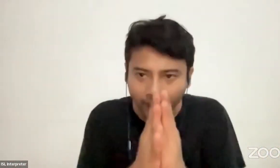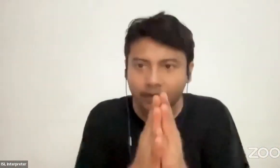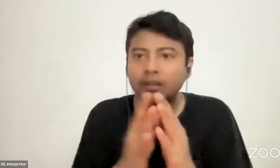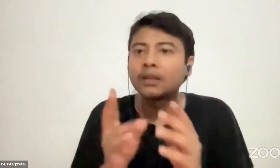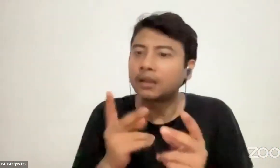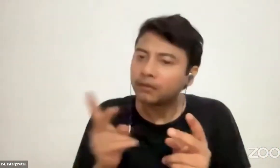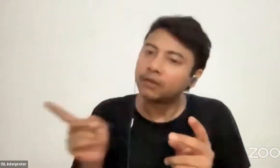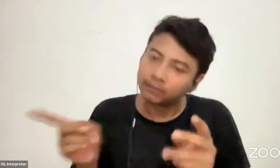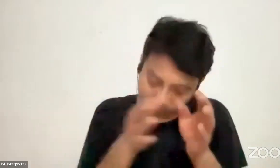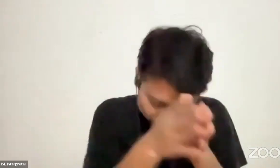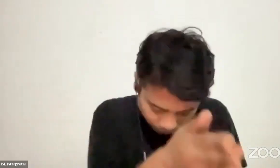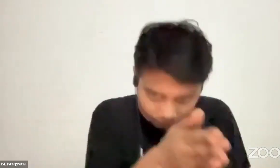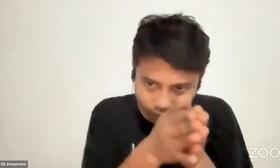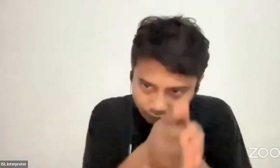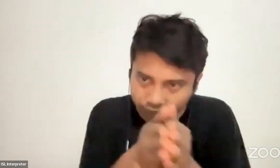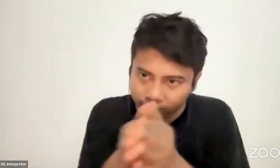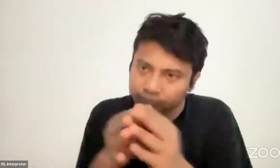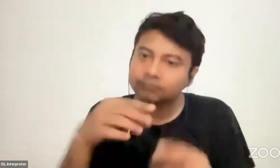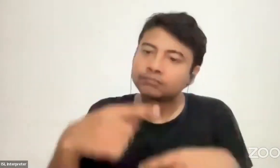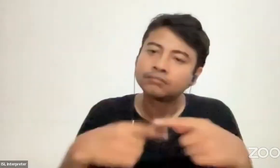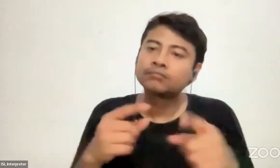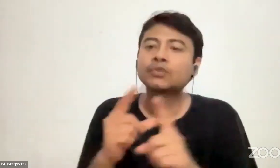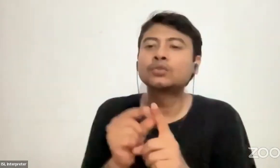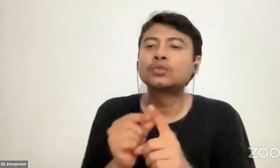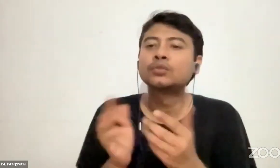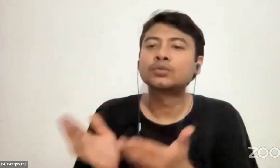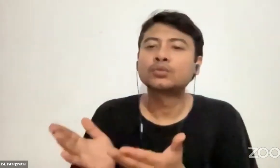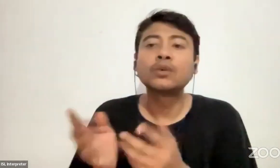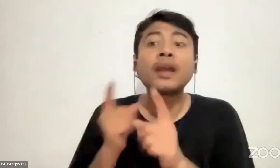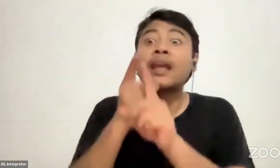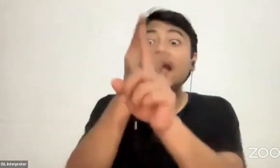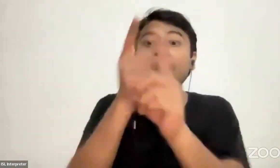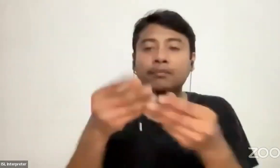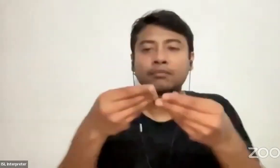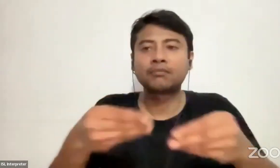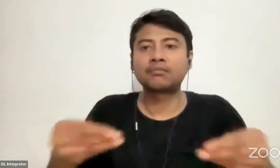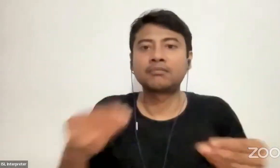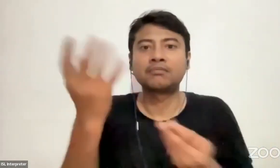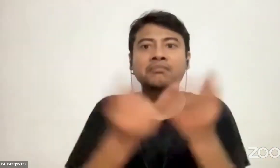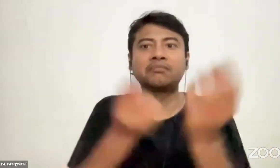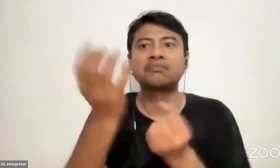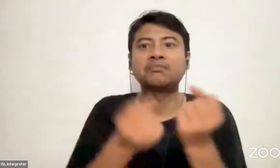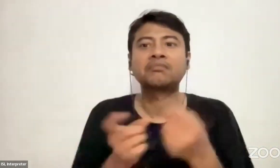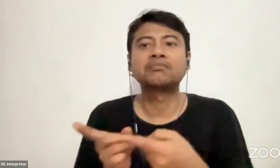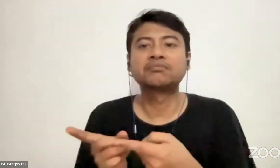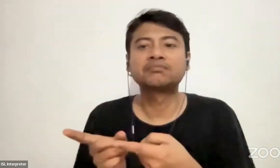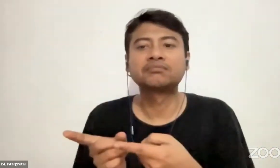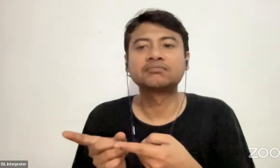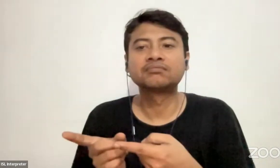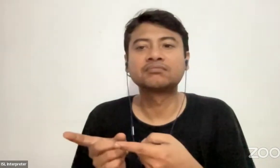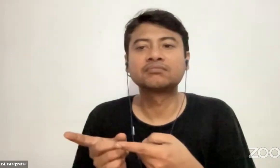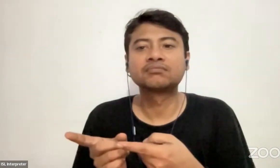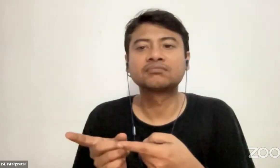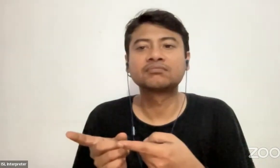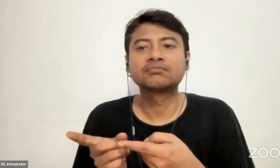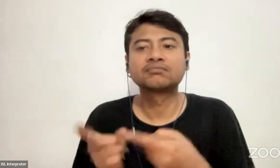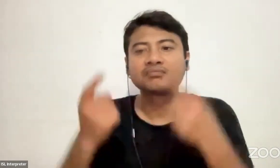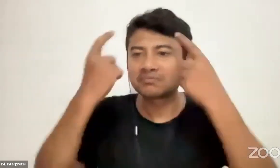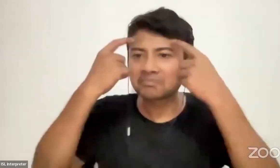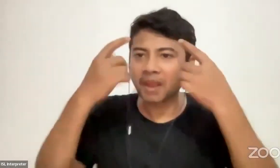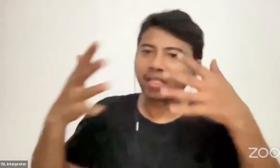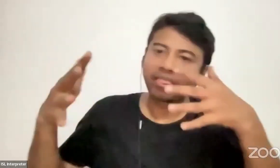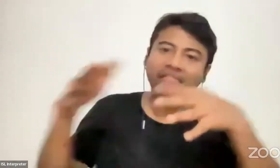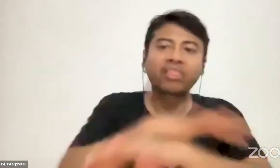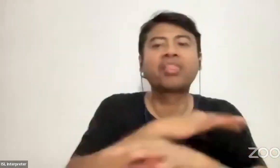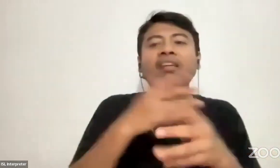और भगवान आगे बता रहे हैं वो क्या करते हैं, अपने अपने स्वभाव के अनुसार पूजा के विशेष